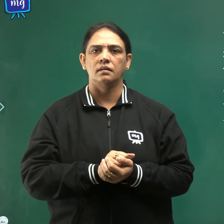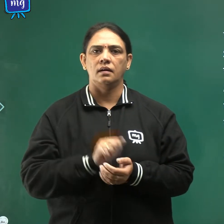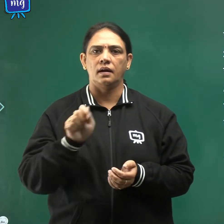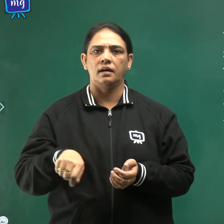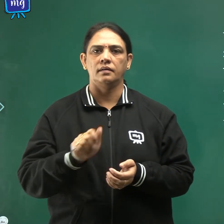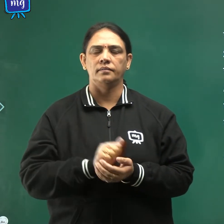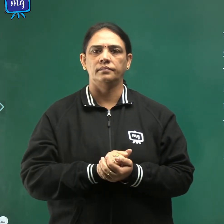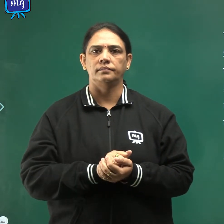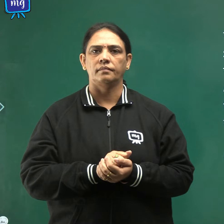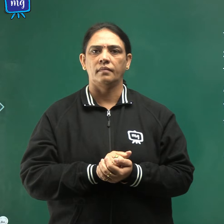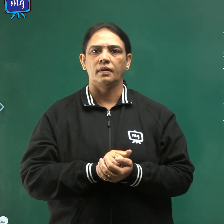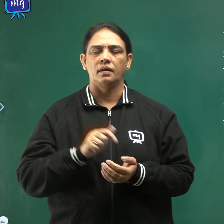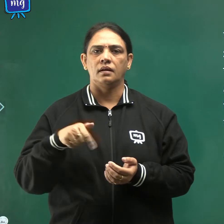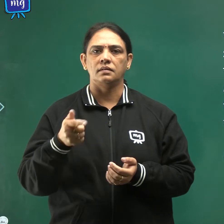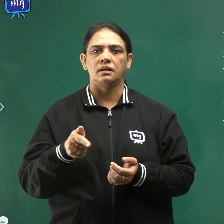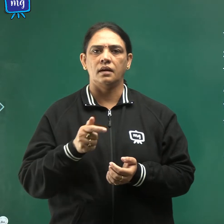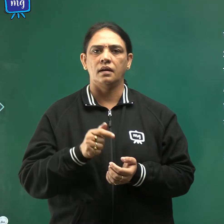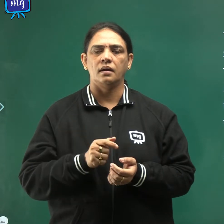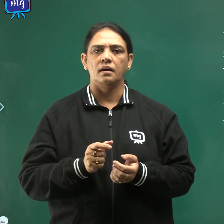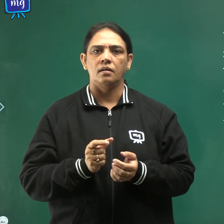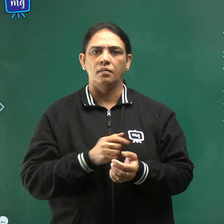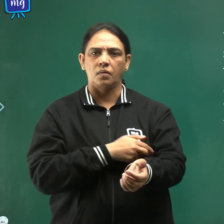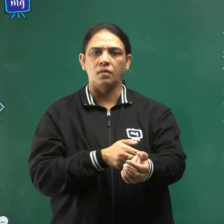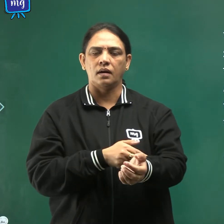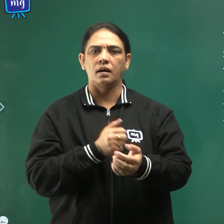है। अतः बहुलक का